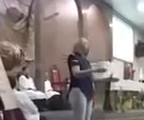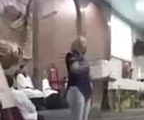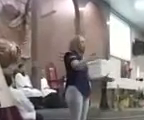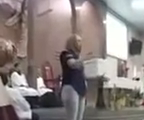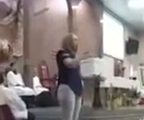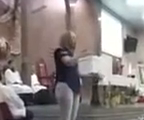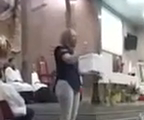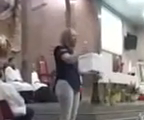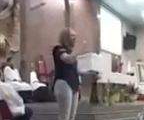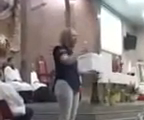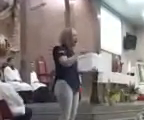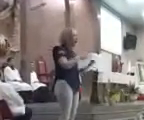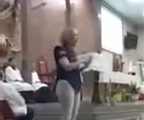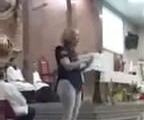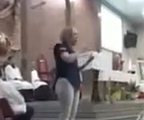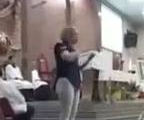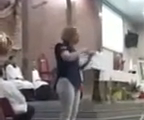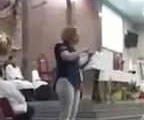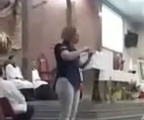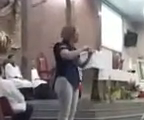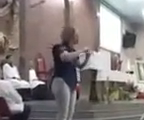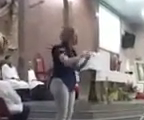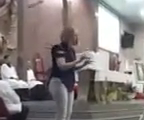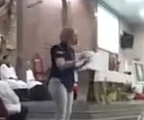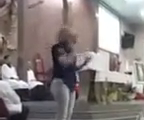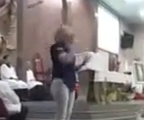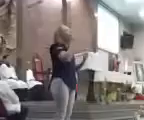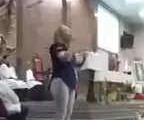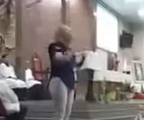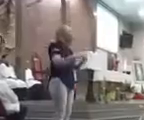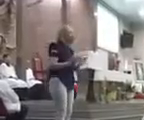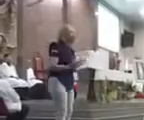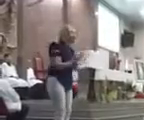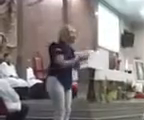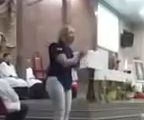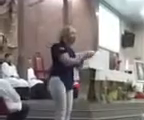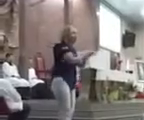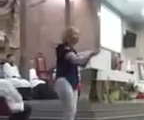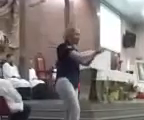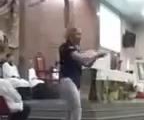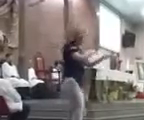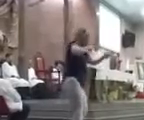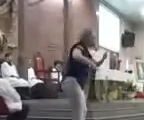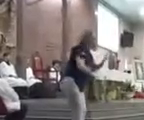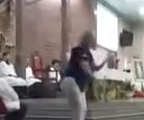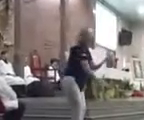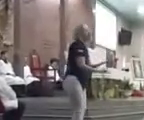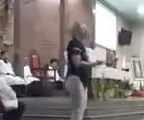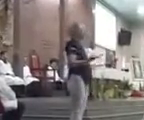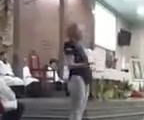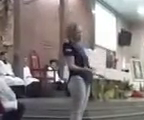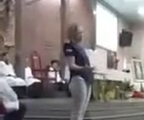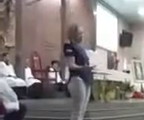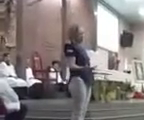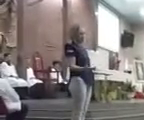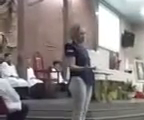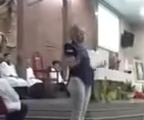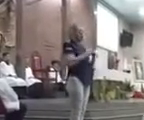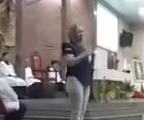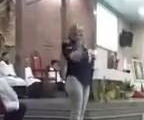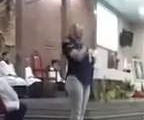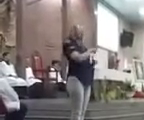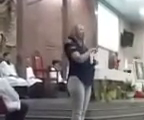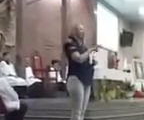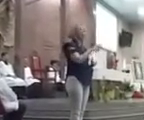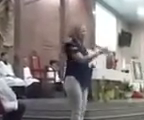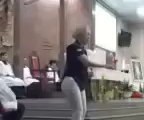piau, peixes de água doce, né? Você tem que mergulhar e ir mais no centro para poder lançar as